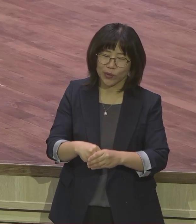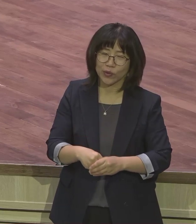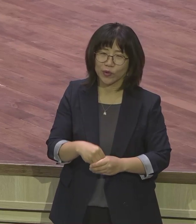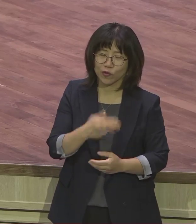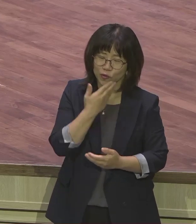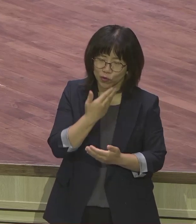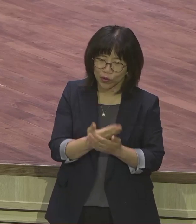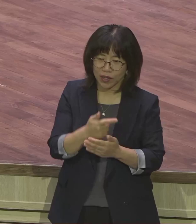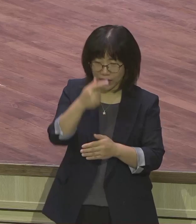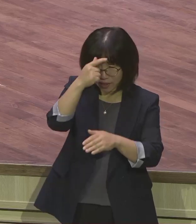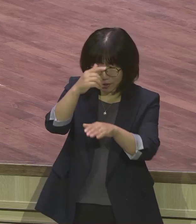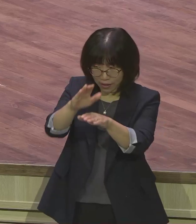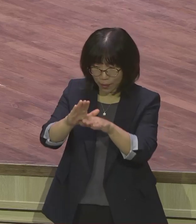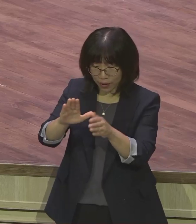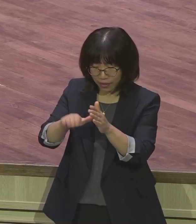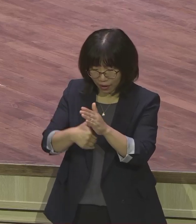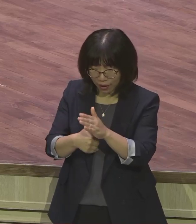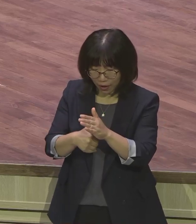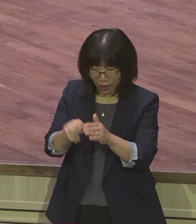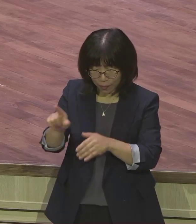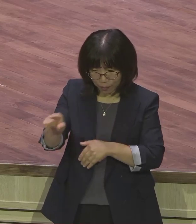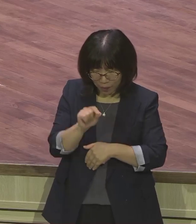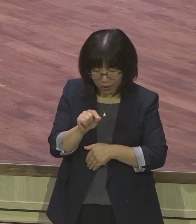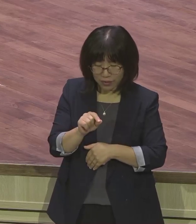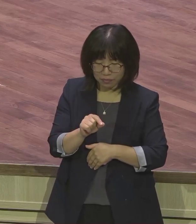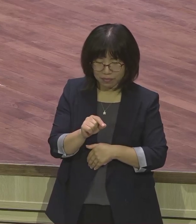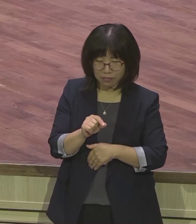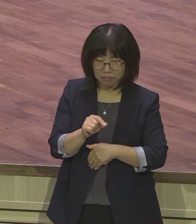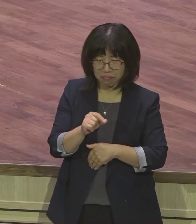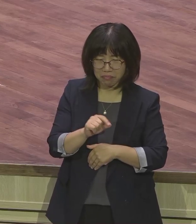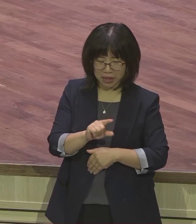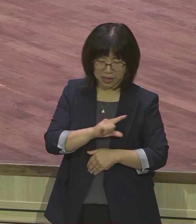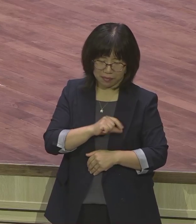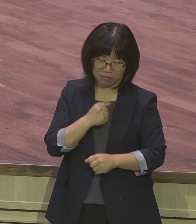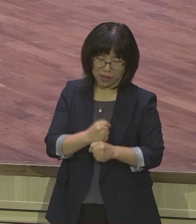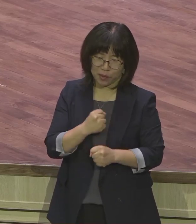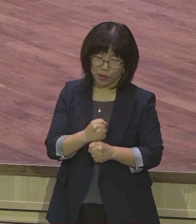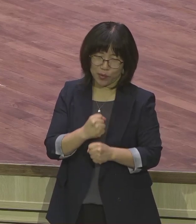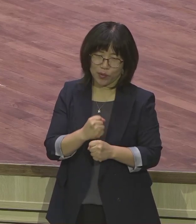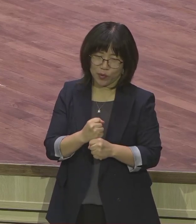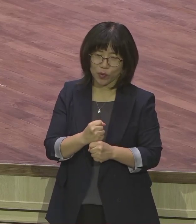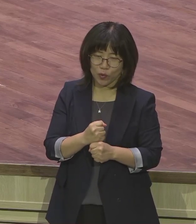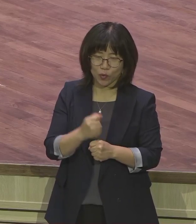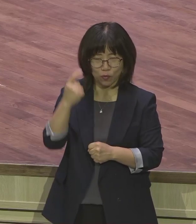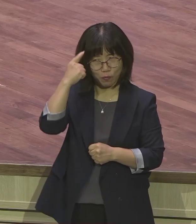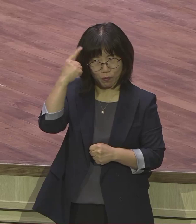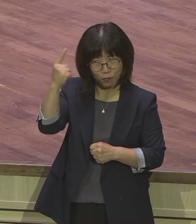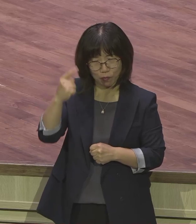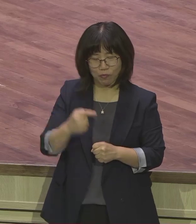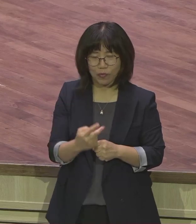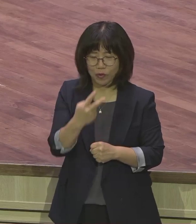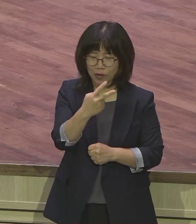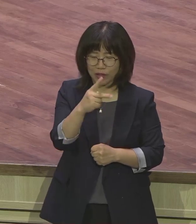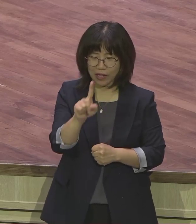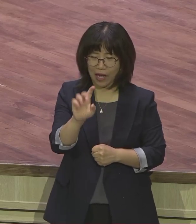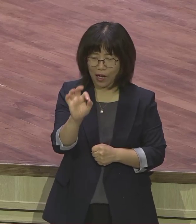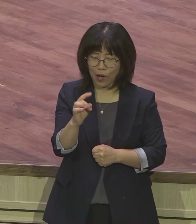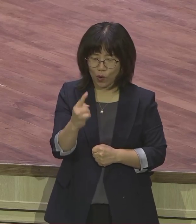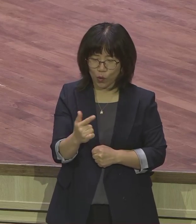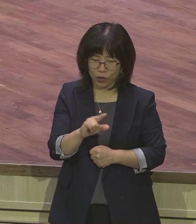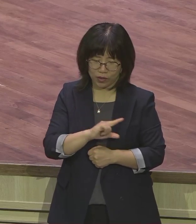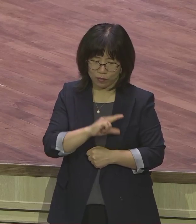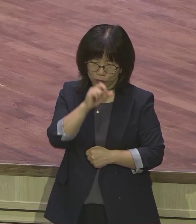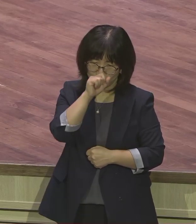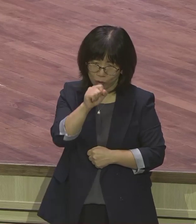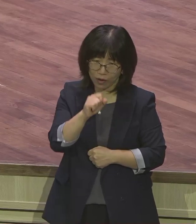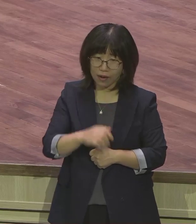예배 시간에 말씀하셔서 그 말씀 잡고 아들이 지었다 다온 다온이름은 괜찮은 것 같아요 나는요 개인적으로